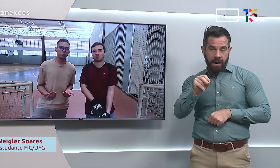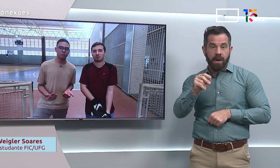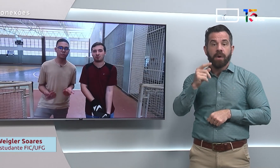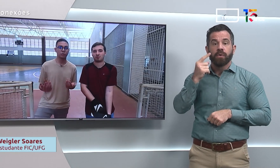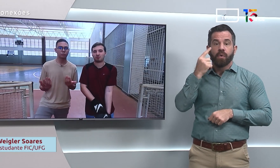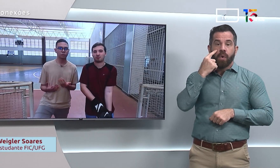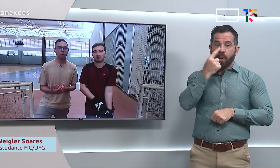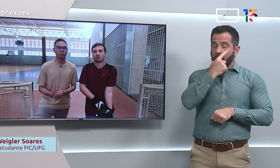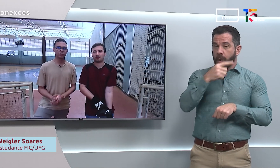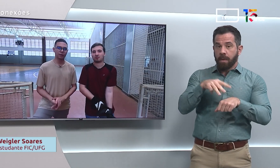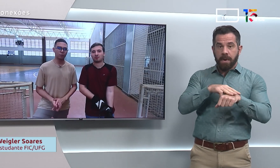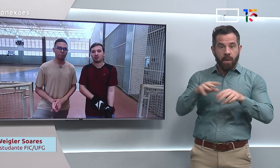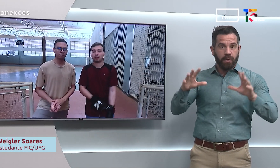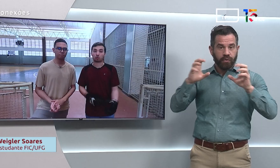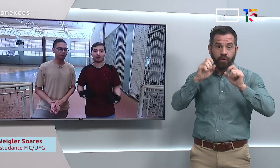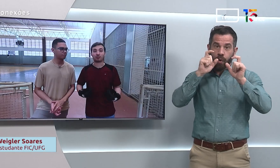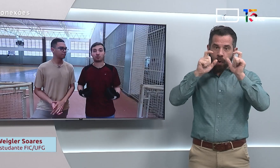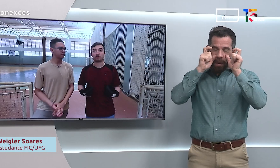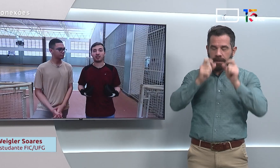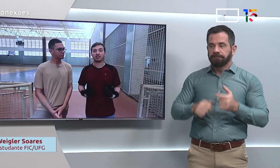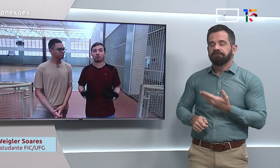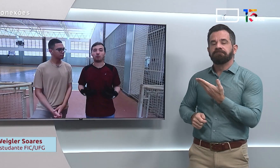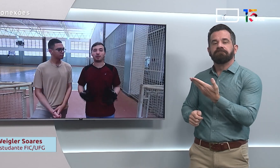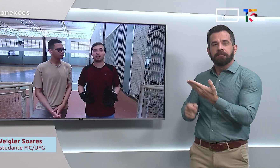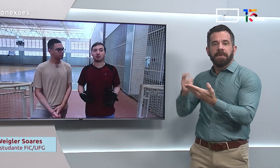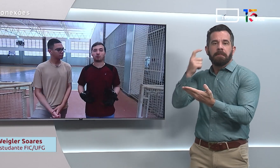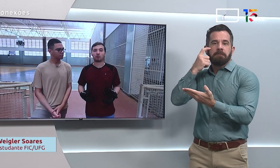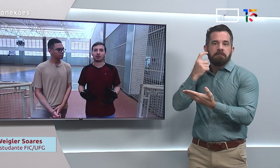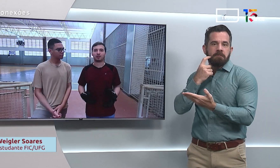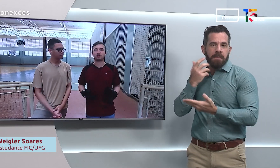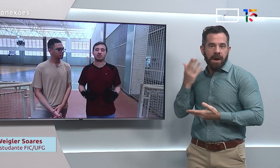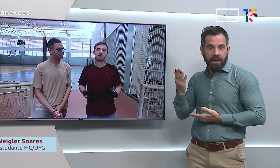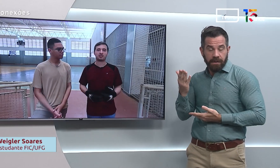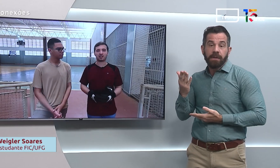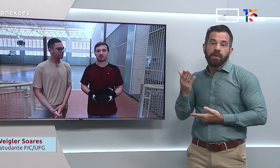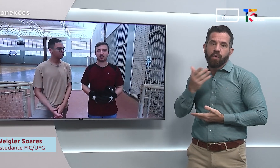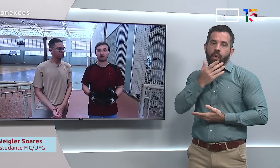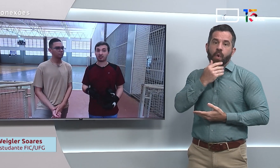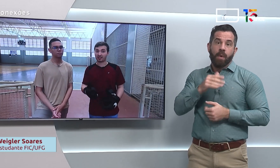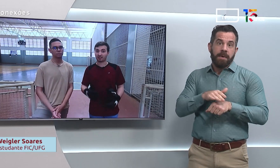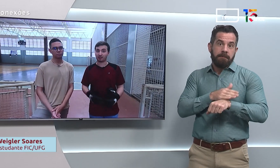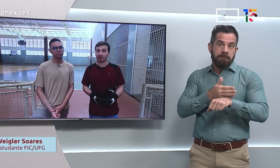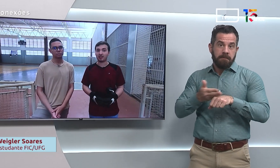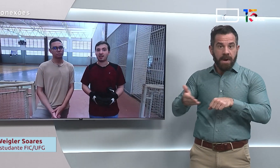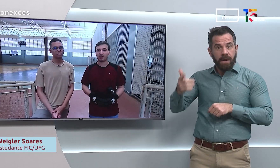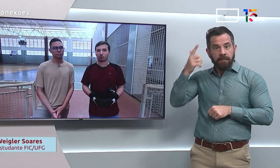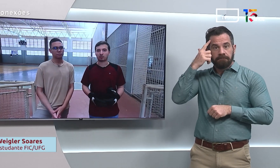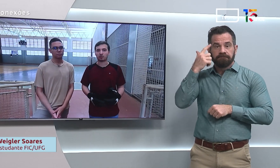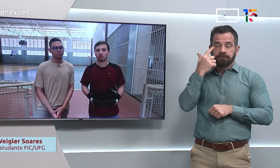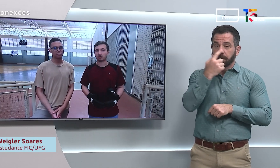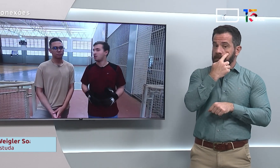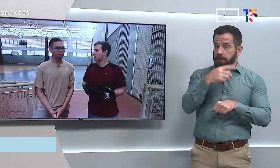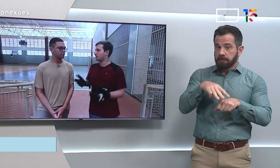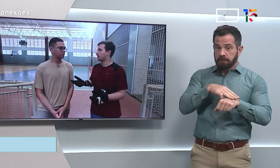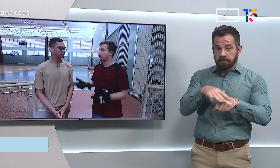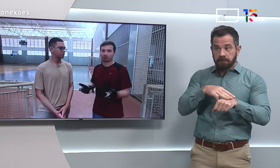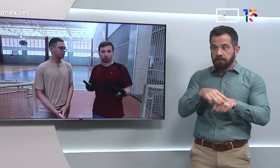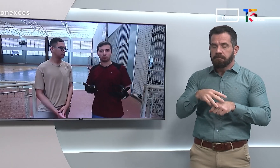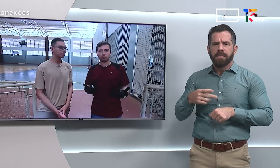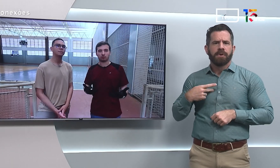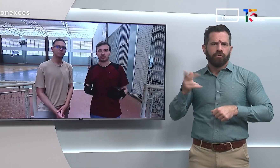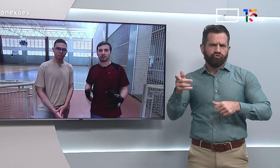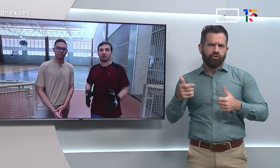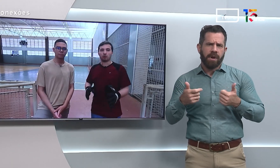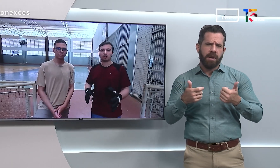castanhos escuros e eu uso óculos de grau. E eu sou Matheus Oliveira, um homem branco com cabelos lisos e castanhos e essa também é a cor dos meus olhos. Explicando para